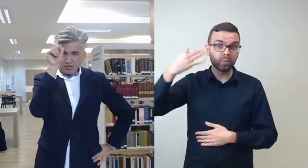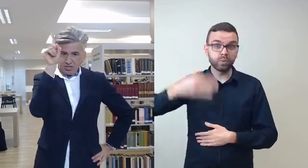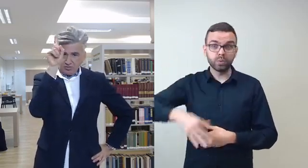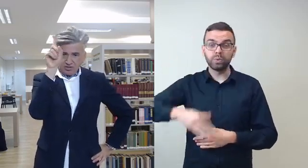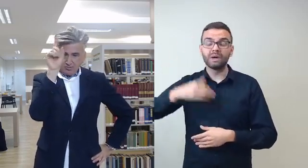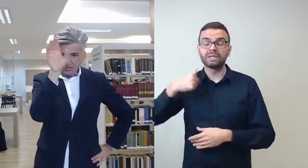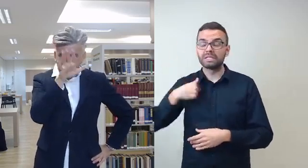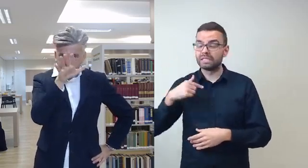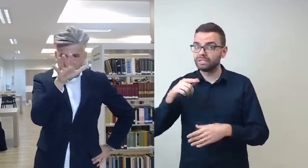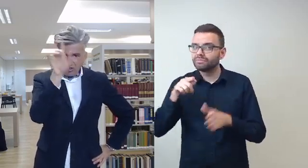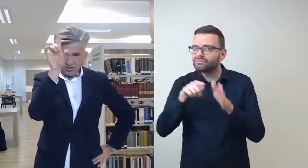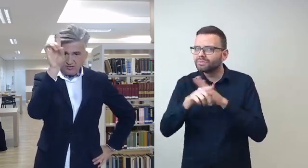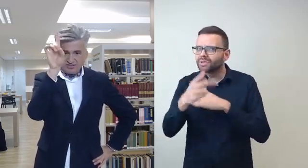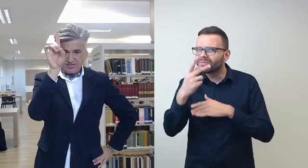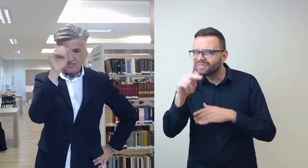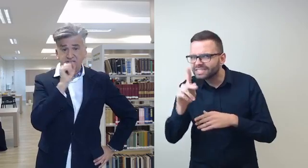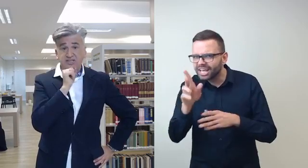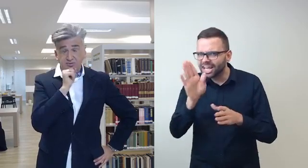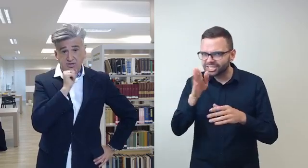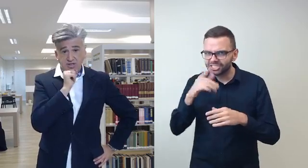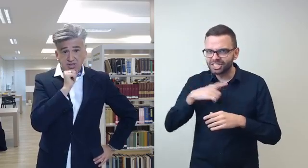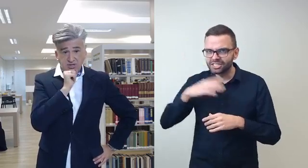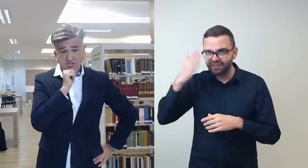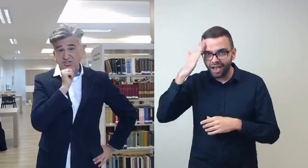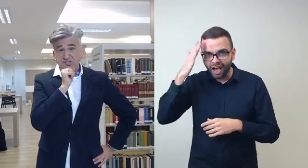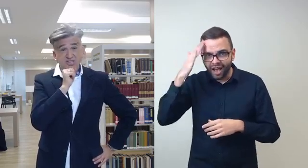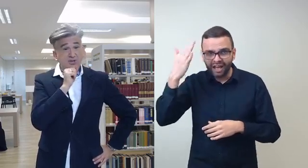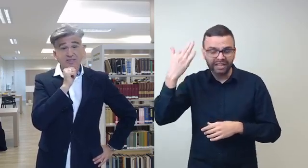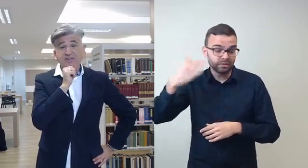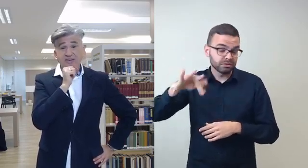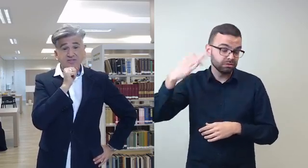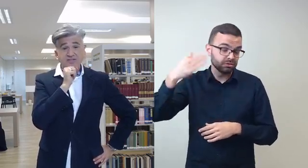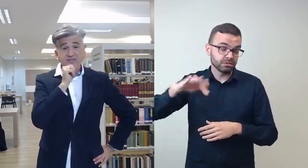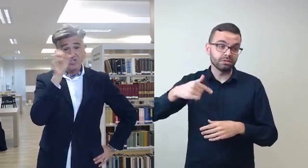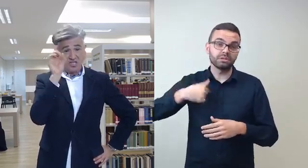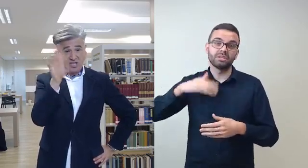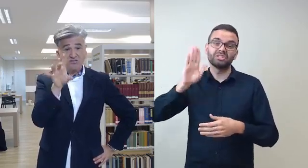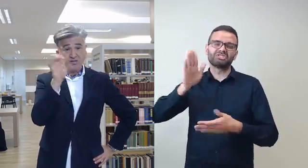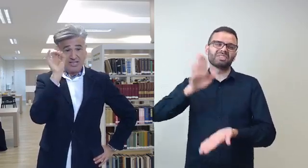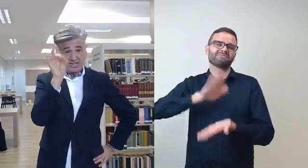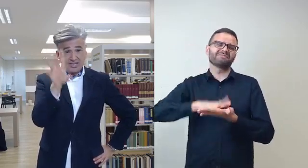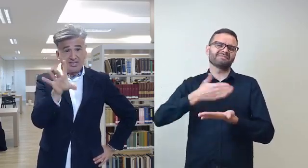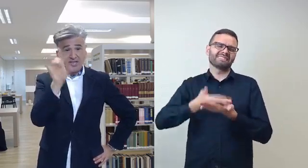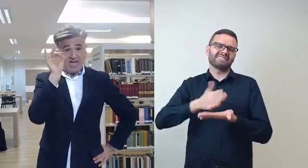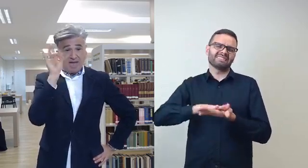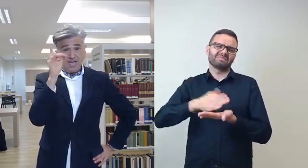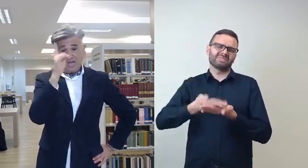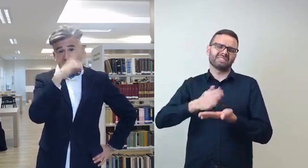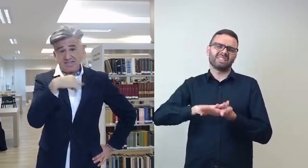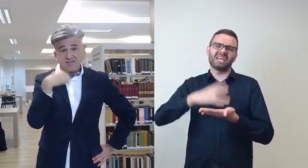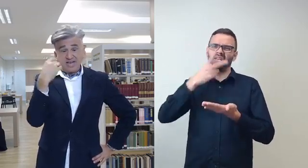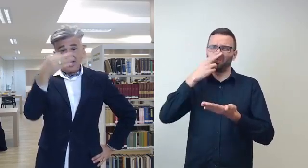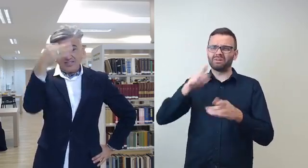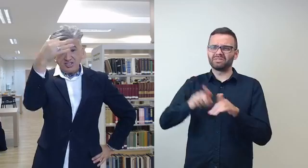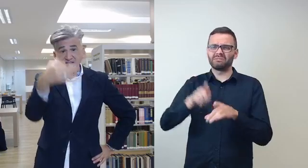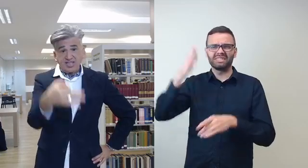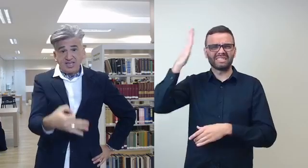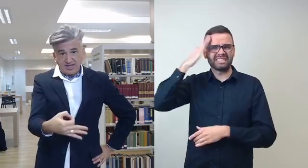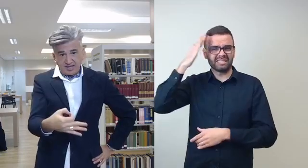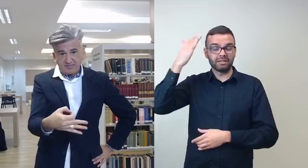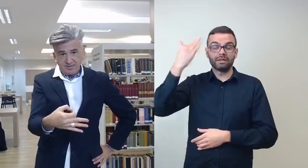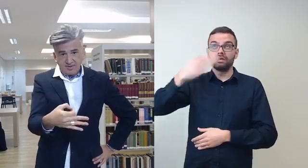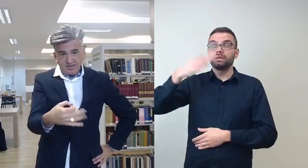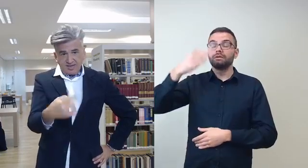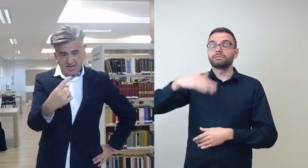levantar o dedo aí, pudesse ver o dedinho de vocês levantando, eu já tive que interpretar várias vezes com enxaqueca violenta. A minha cara estava cara de